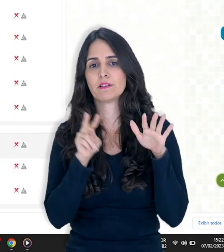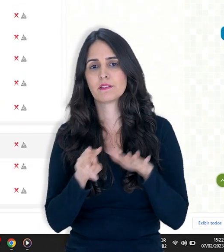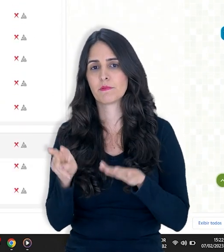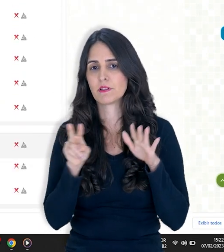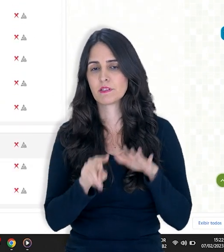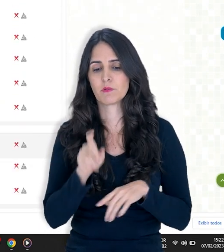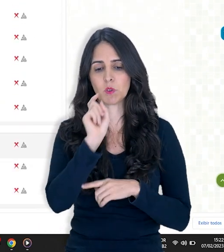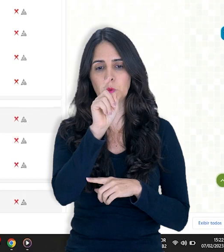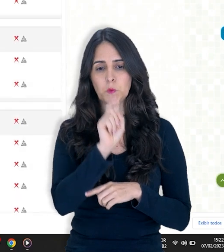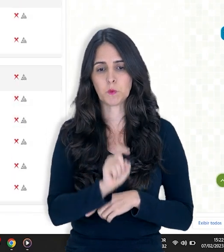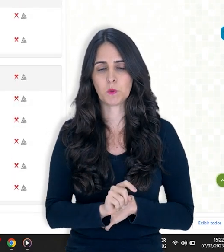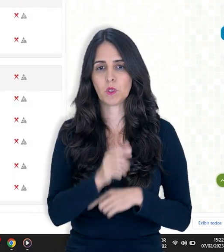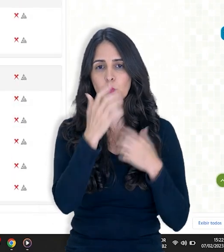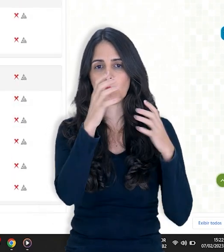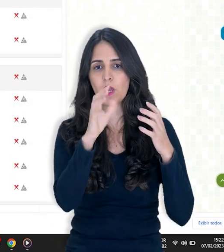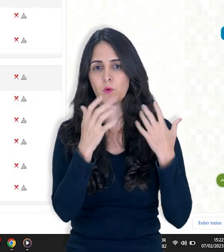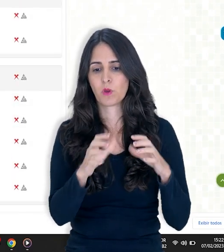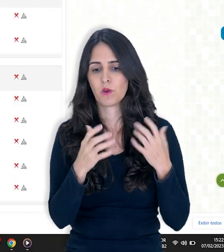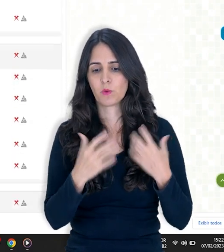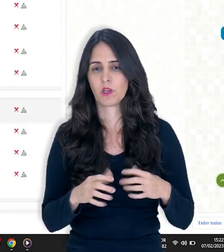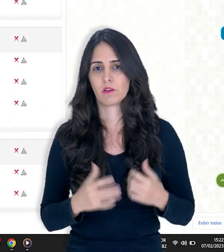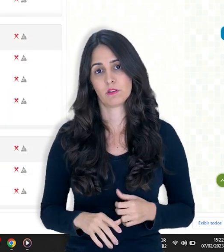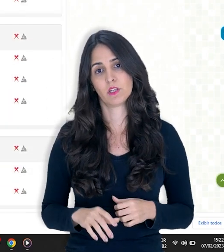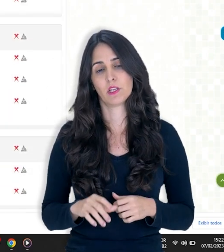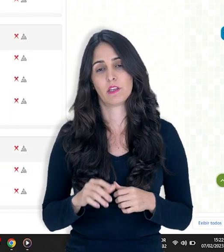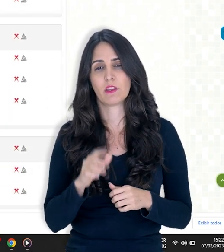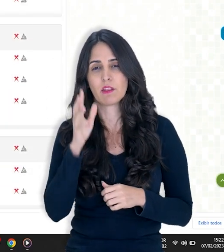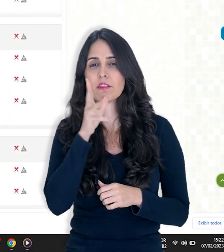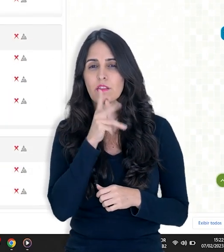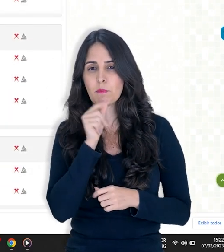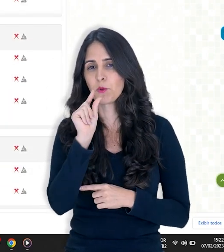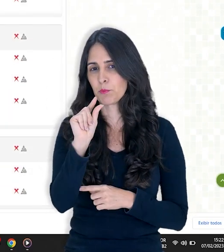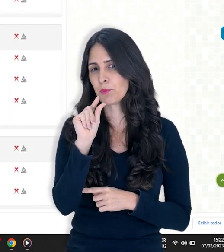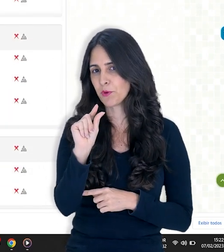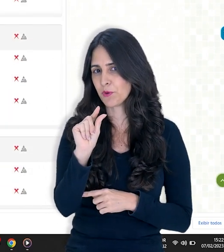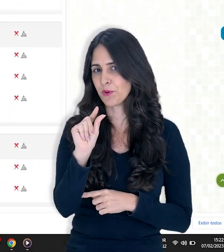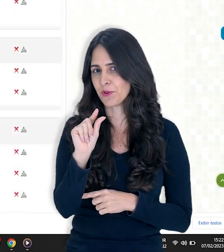todas as atividades que eu não quero levar, tá bom? Então isso aqui dá um trabalhinho.